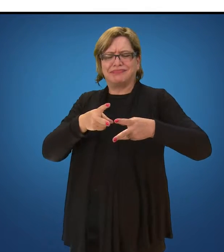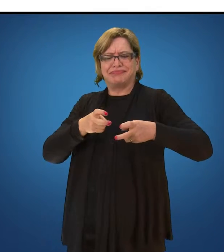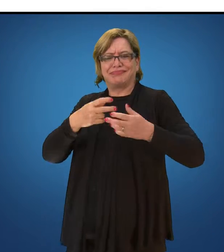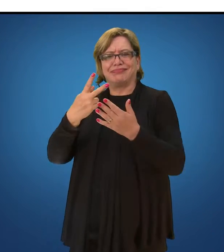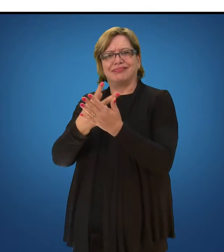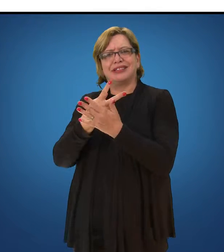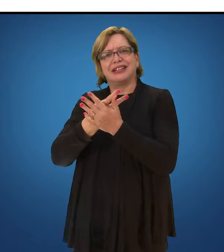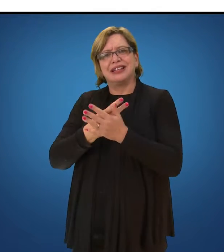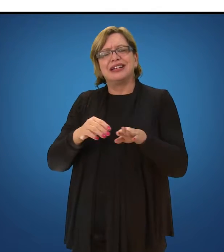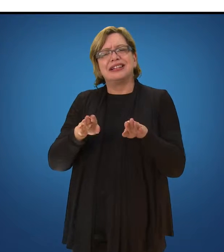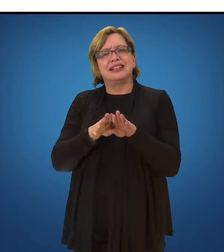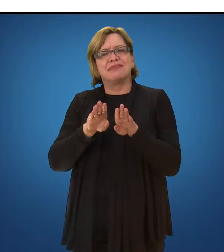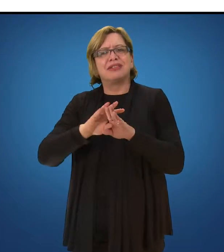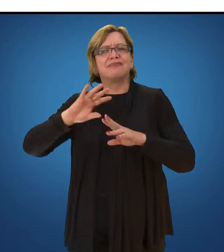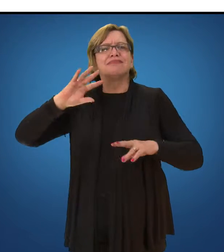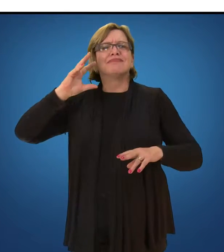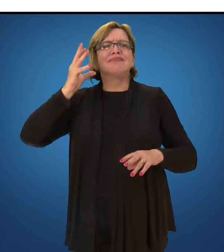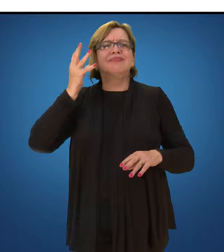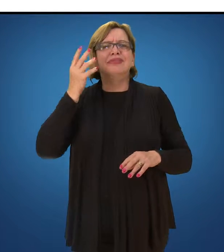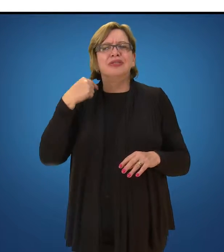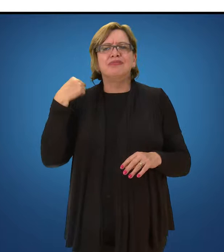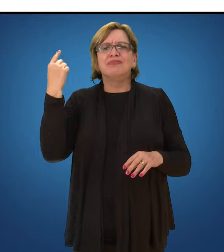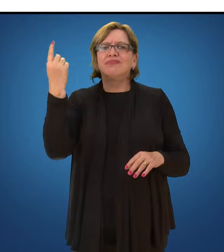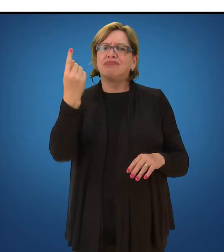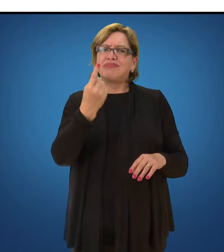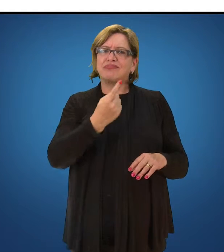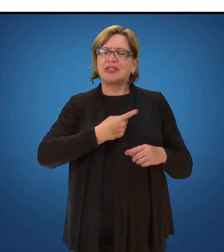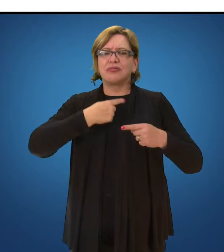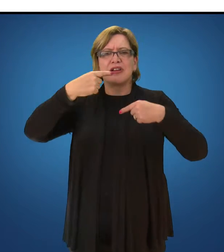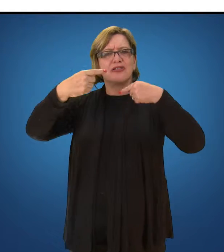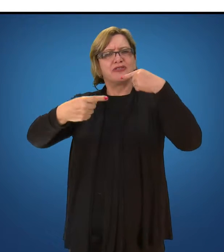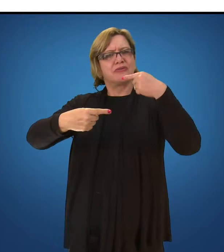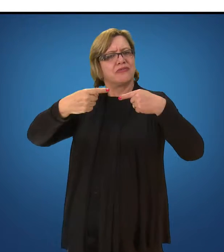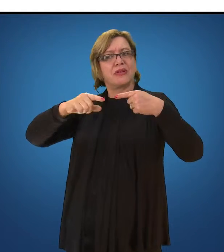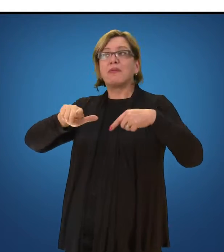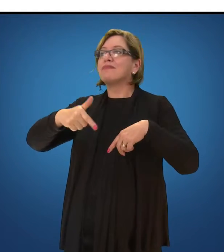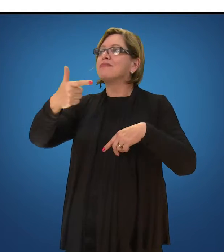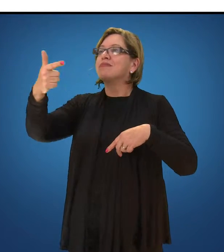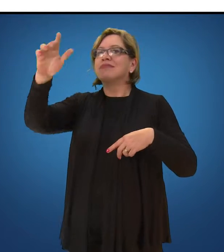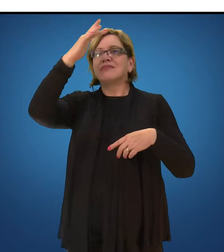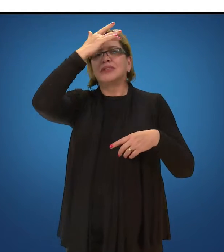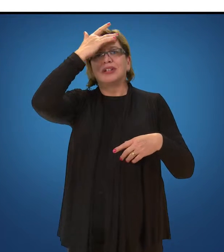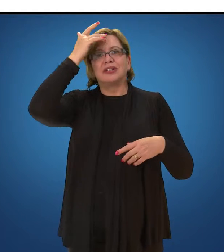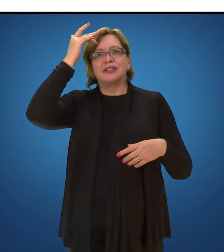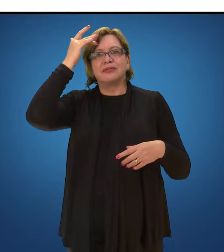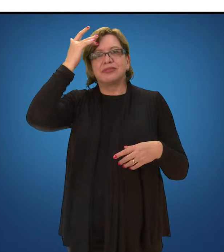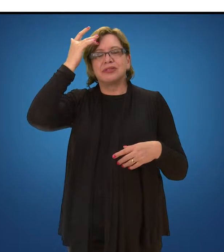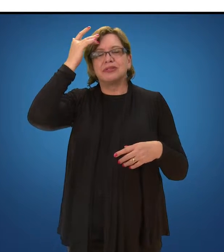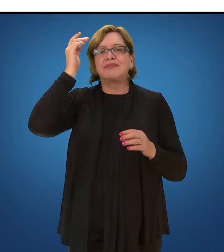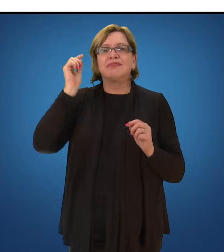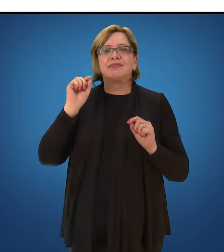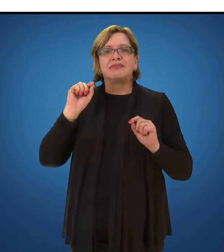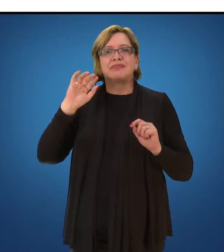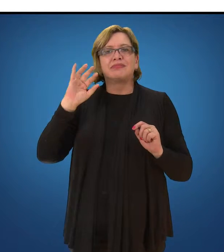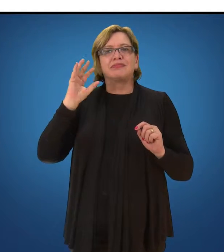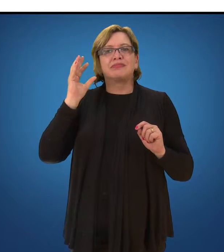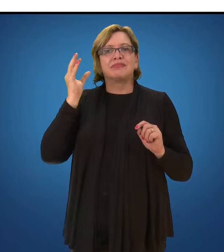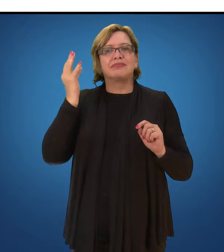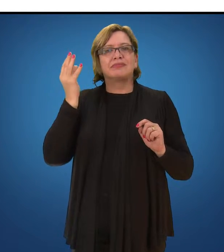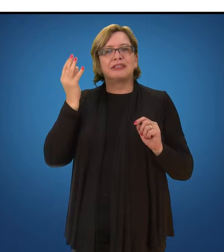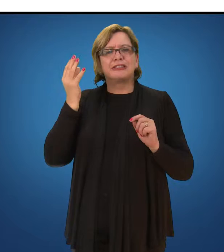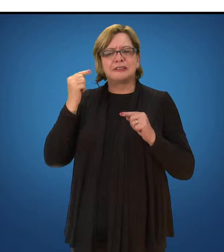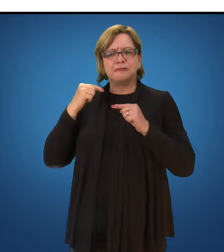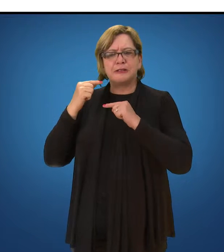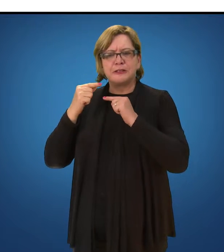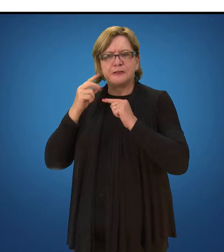imaginar que um evento que aconteceu conosco, por exemplo, uma discussão que tivemos com alguém, se deu de um certo modo, quando na verdade, se a gente for